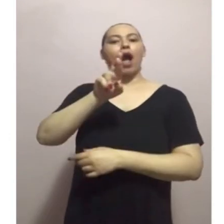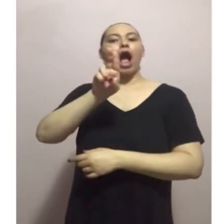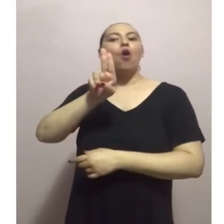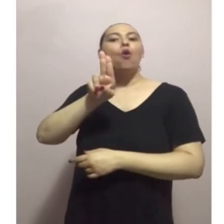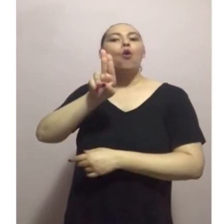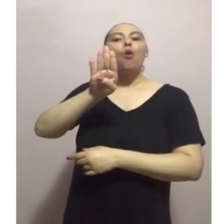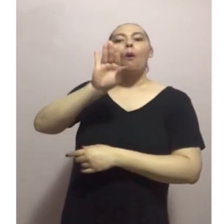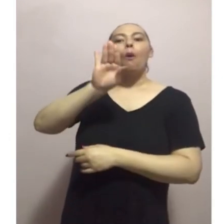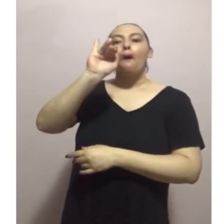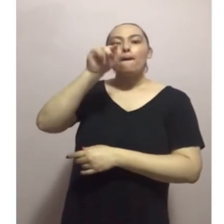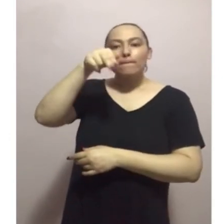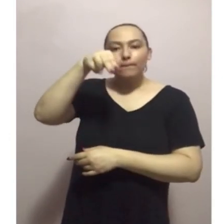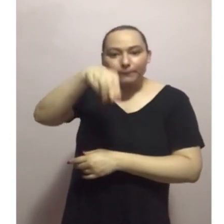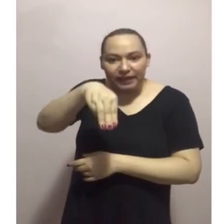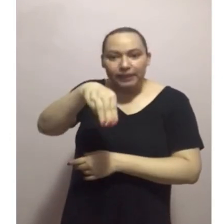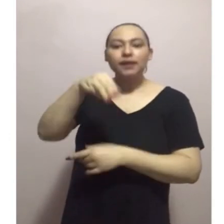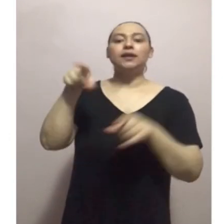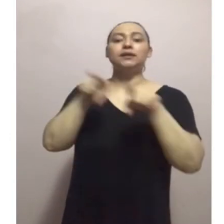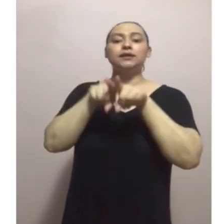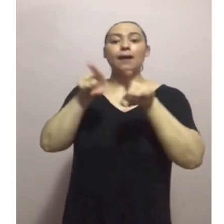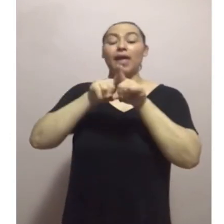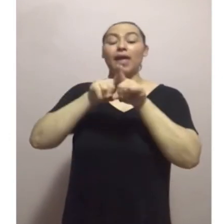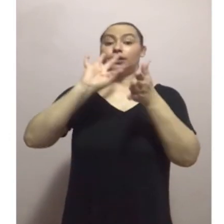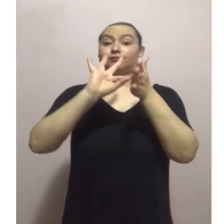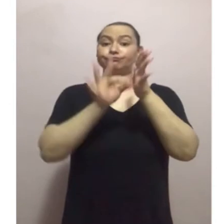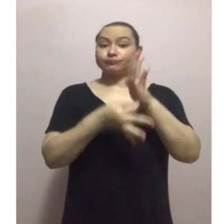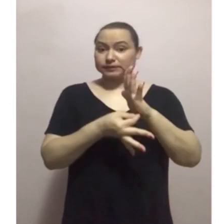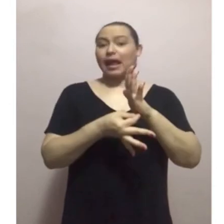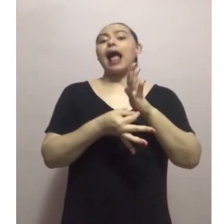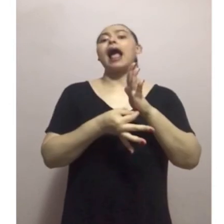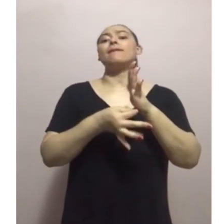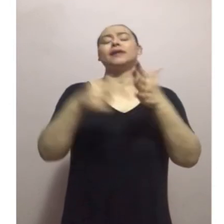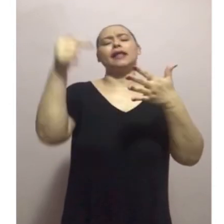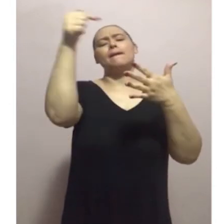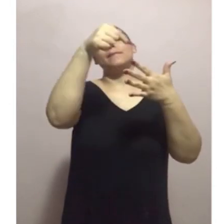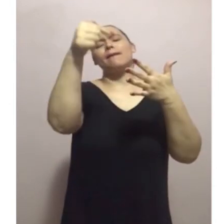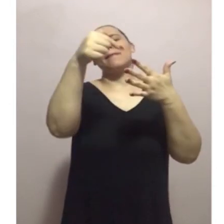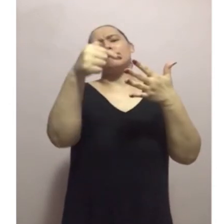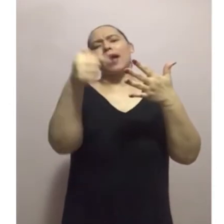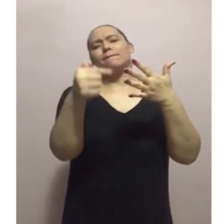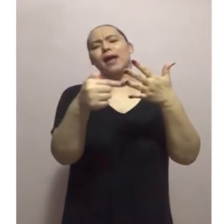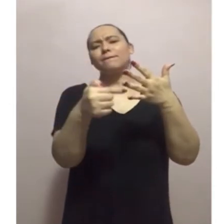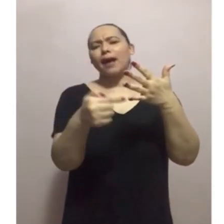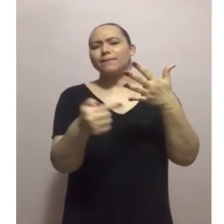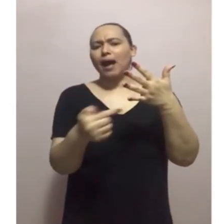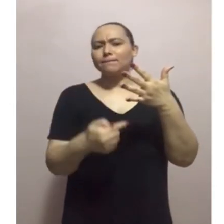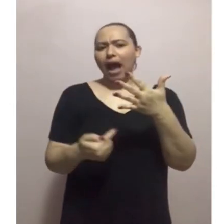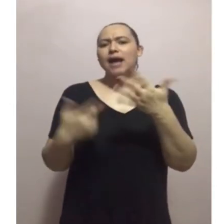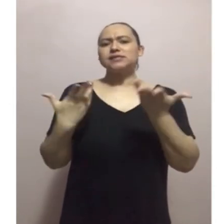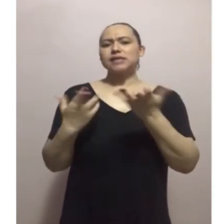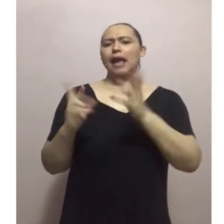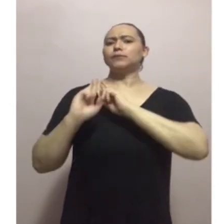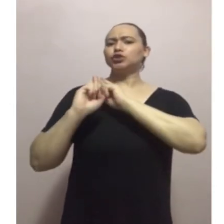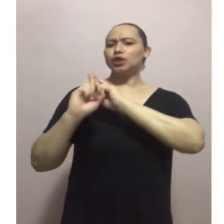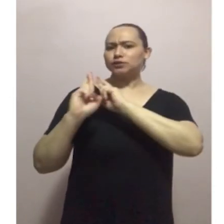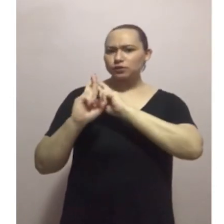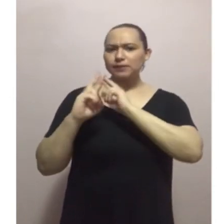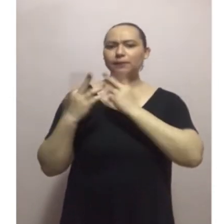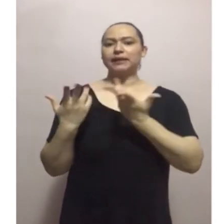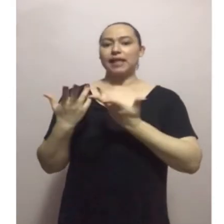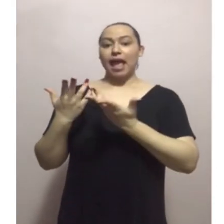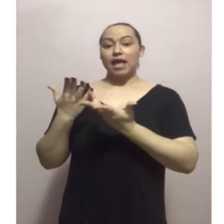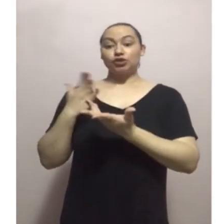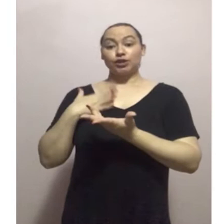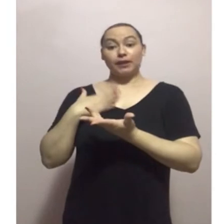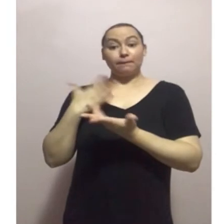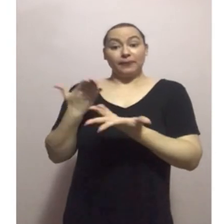Produções tem, né, que são funcionários seletizados, que tem ali uma série de questões que a gente tem, famílias que dependem